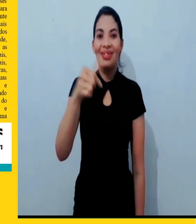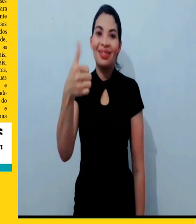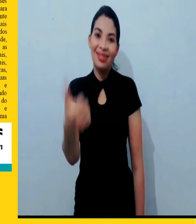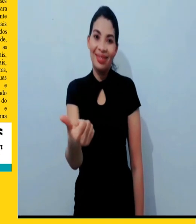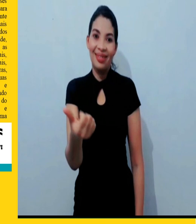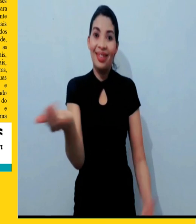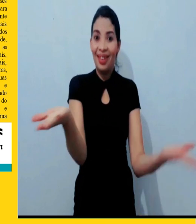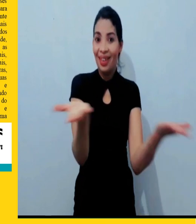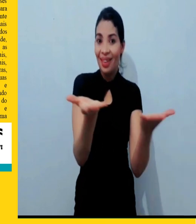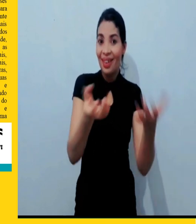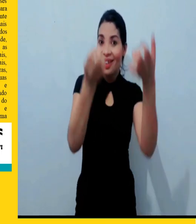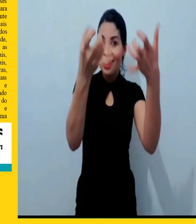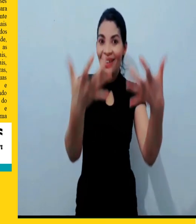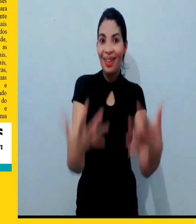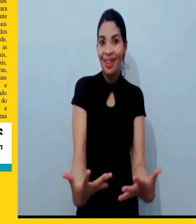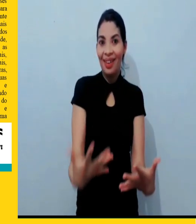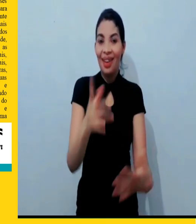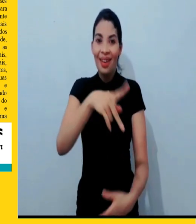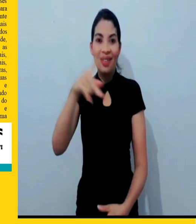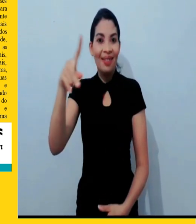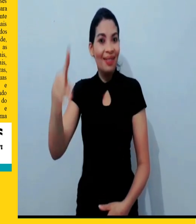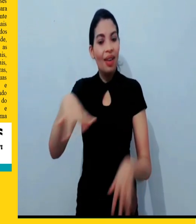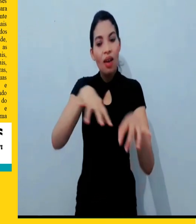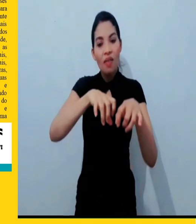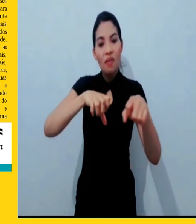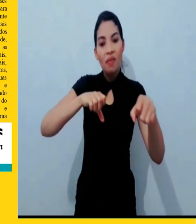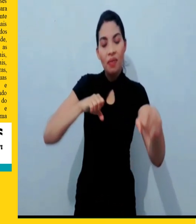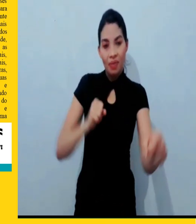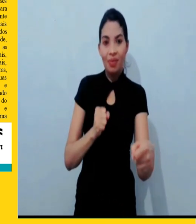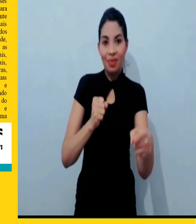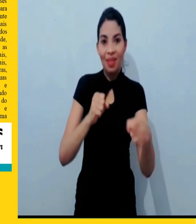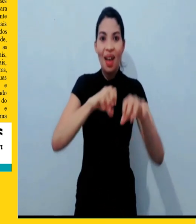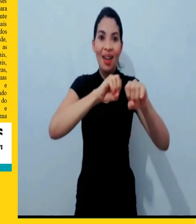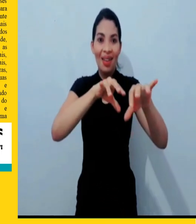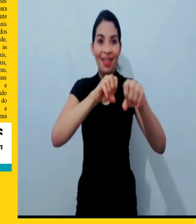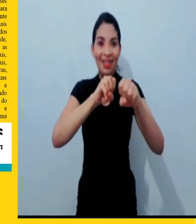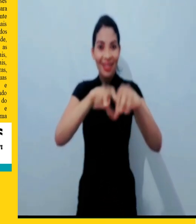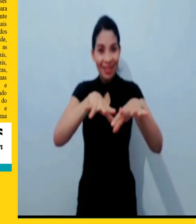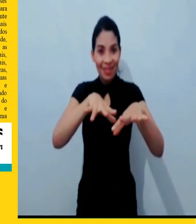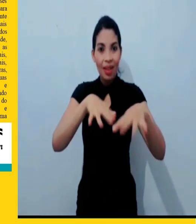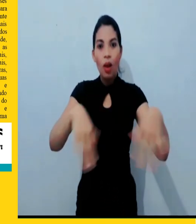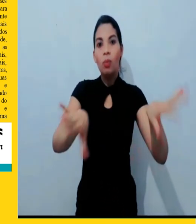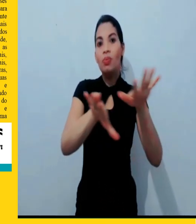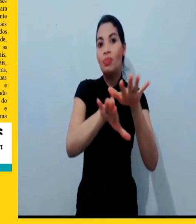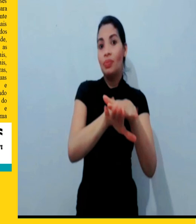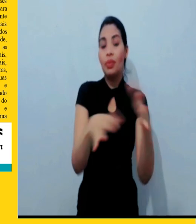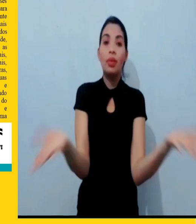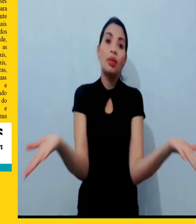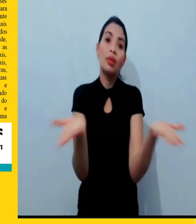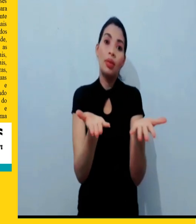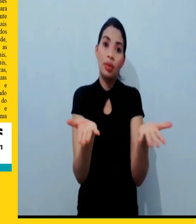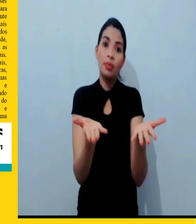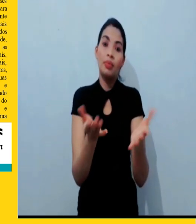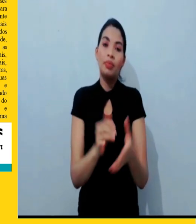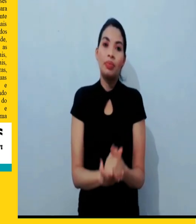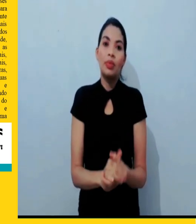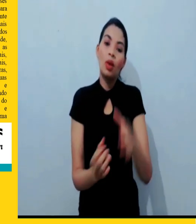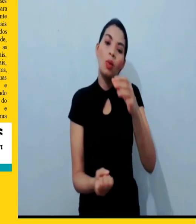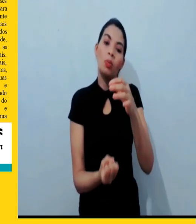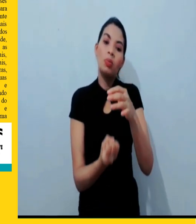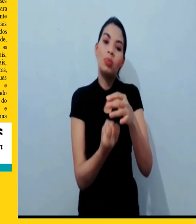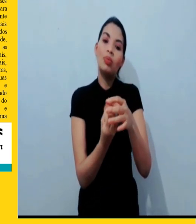2.2.1 A formação do professor na perspectiva da educação inclusiva. Nesta